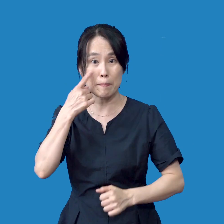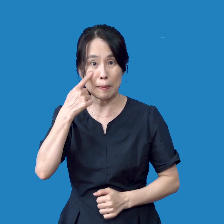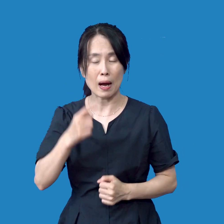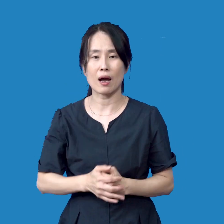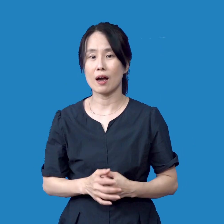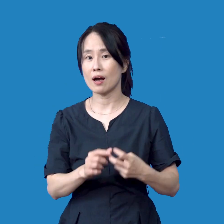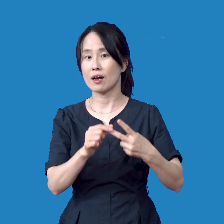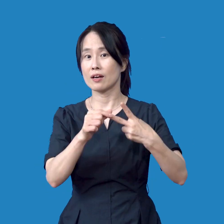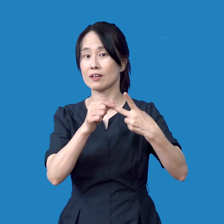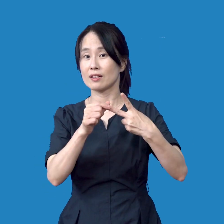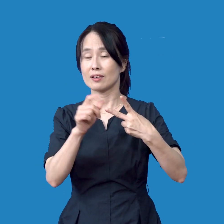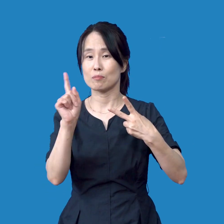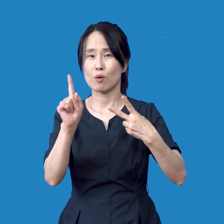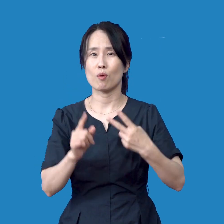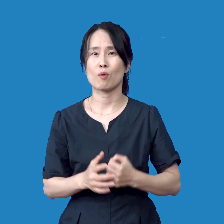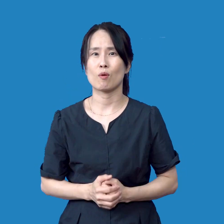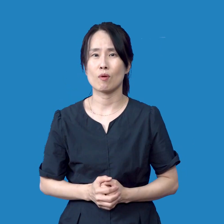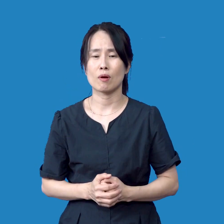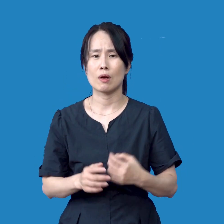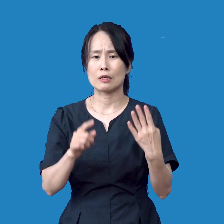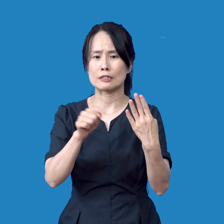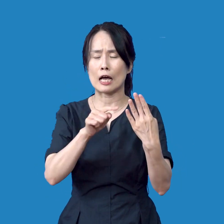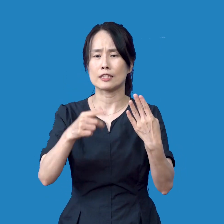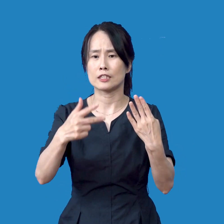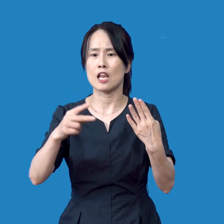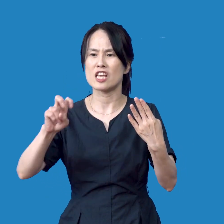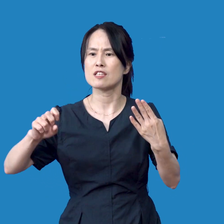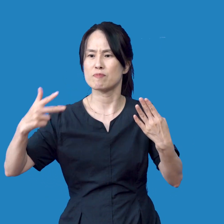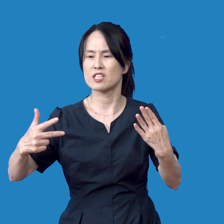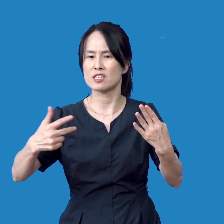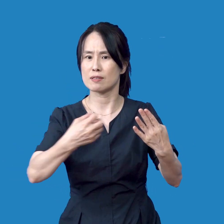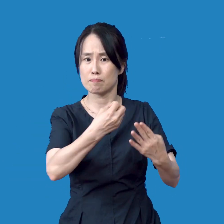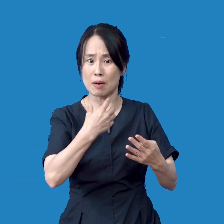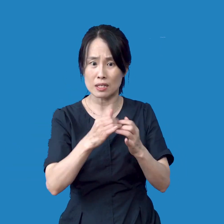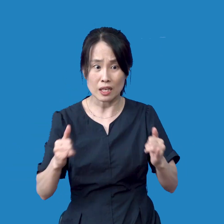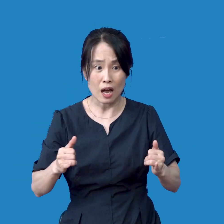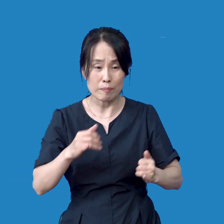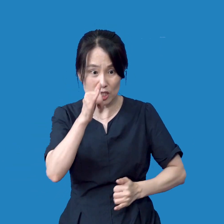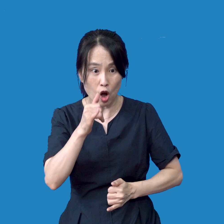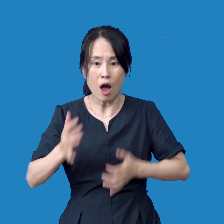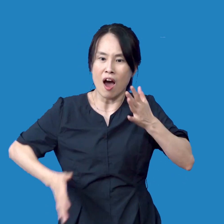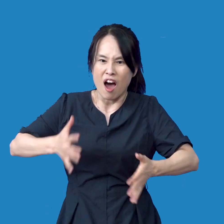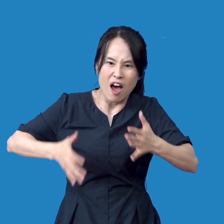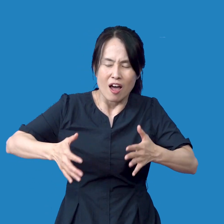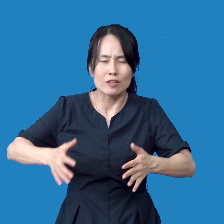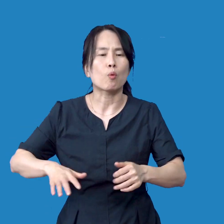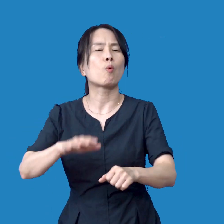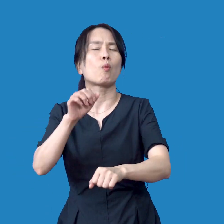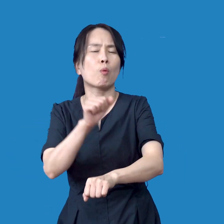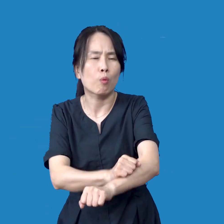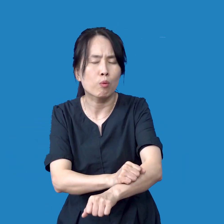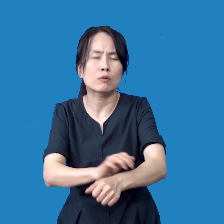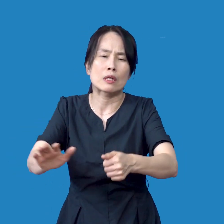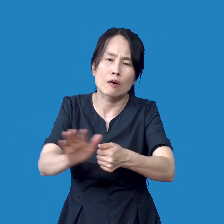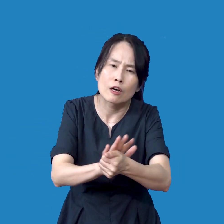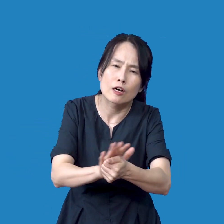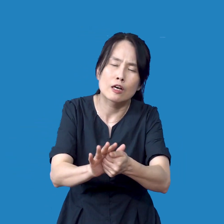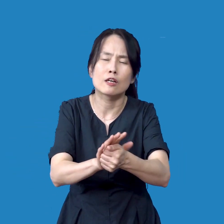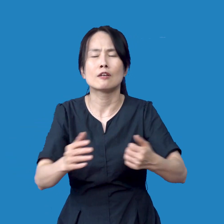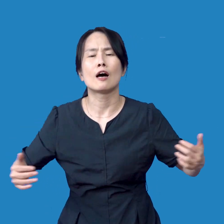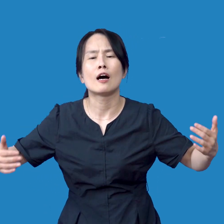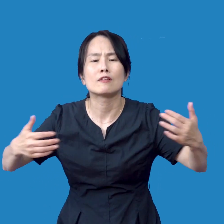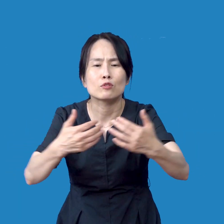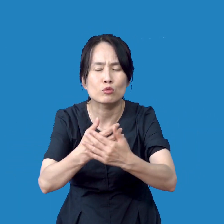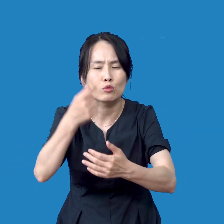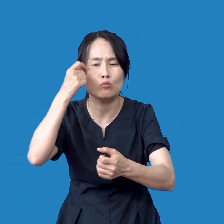하나는 뭡니까? 47에 27 하는 사람이 있으면 달려가서 잘한다고 안아주고